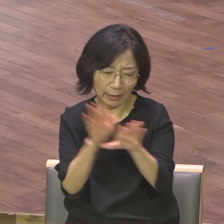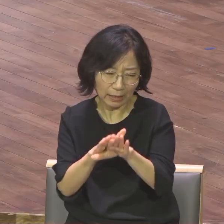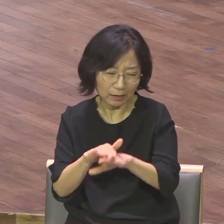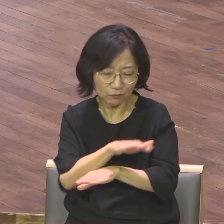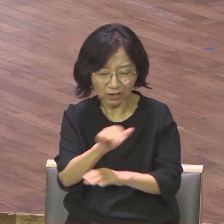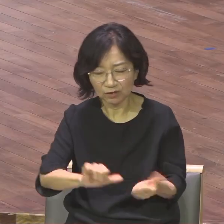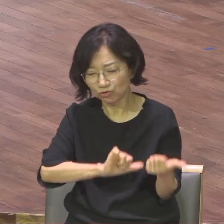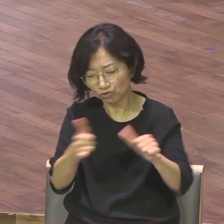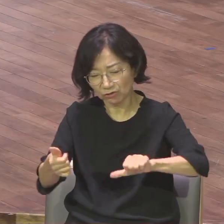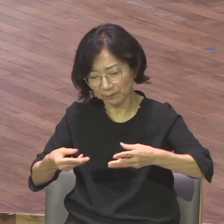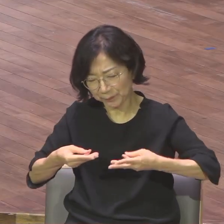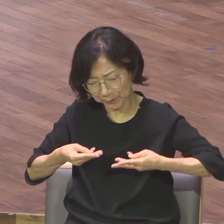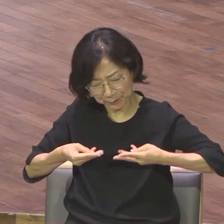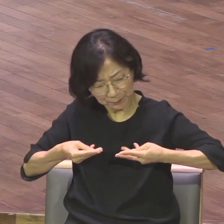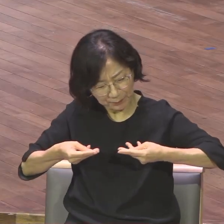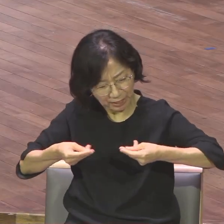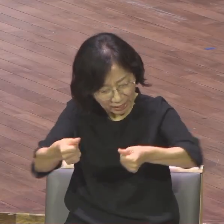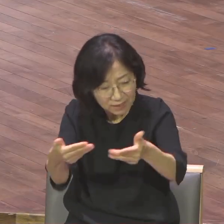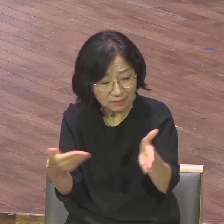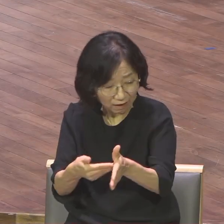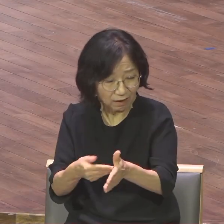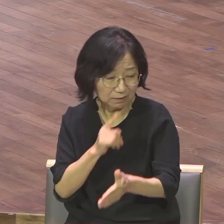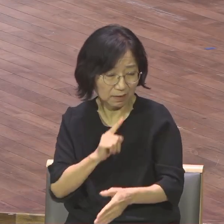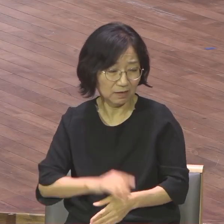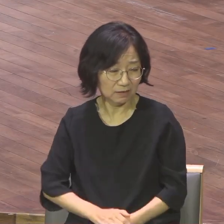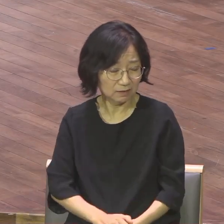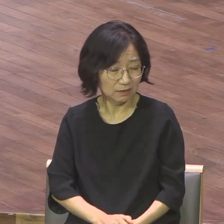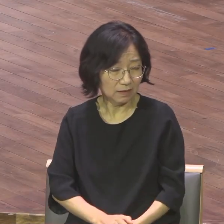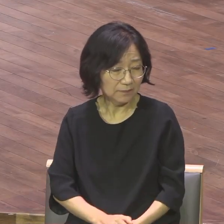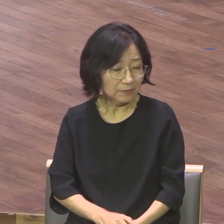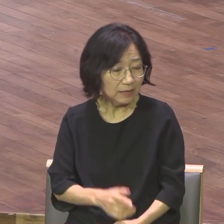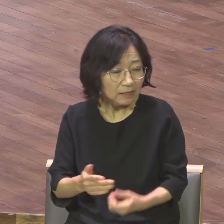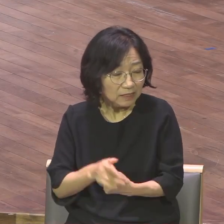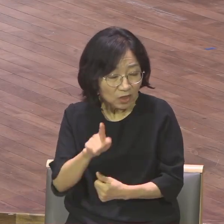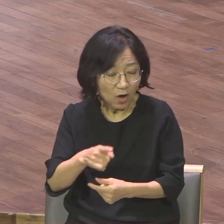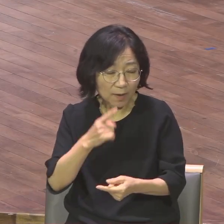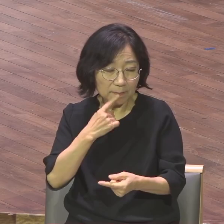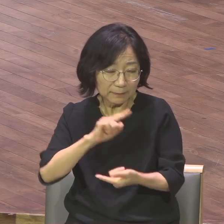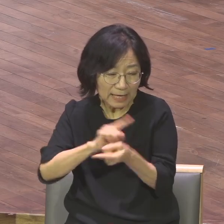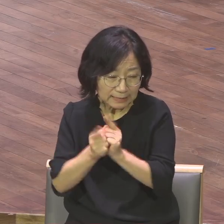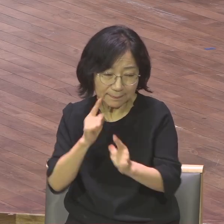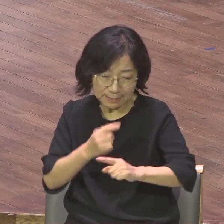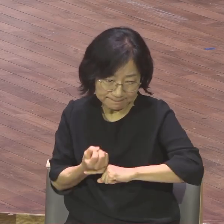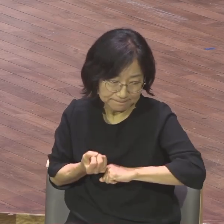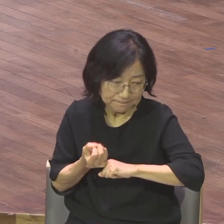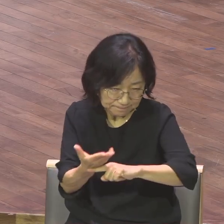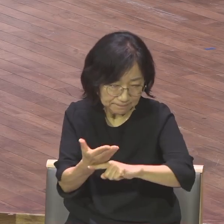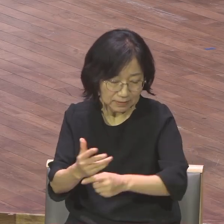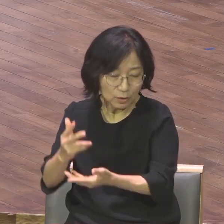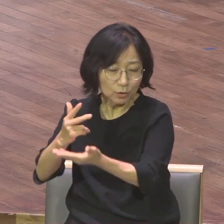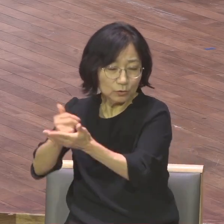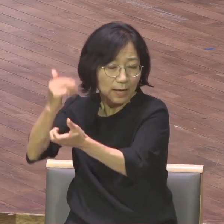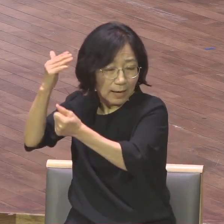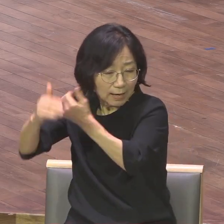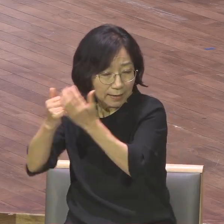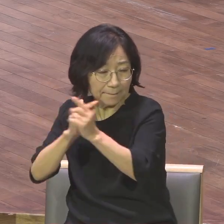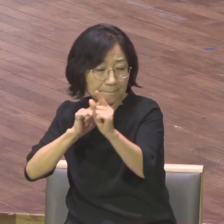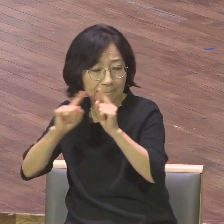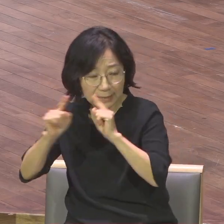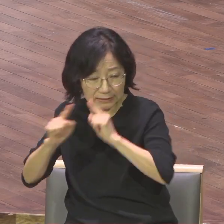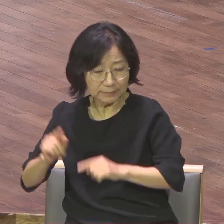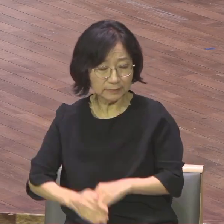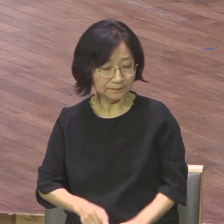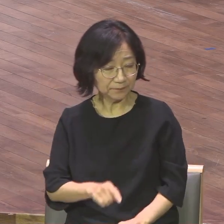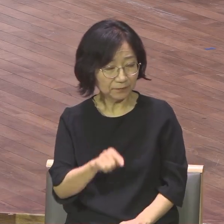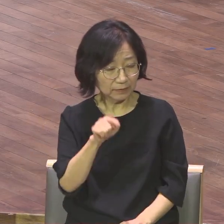소망이 없었으니 우리는 다 멸절되었다 하느니라. 그러므로 너는 대언하여 그들에게 이르기를